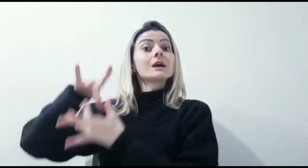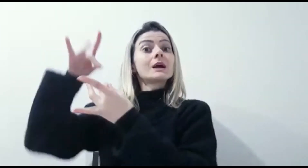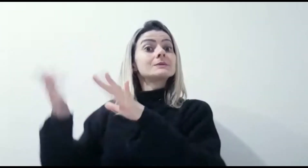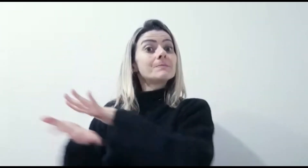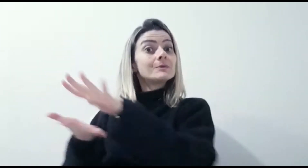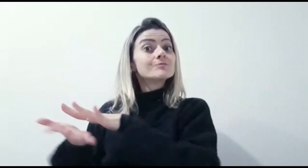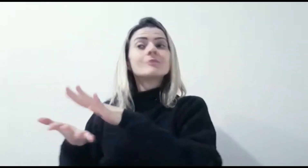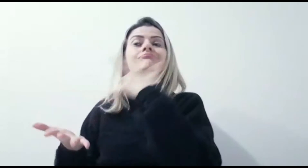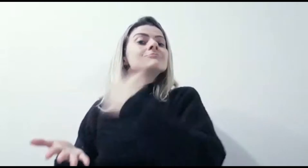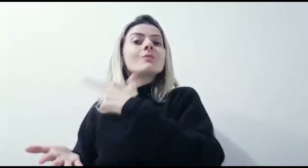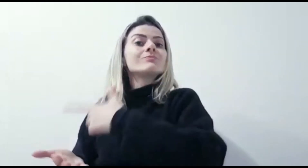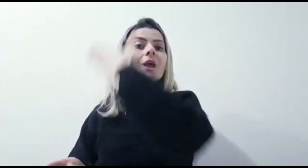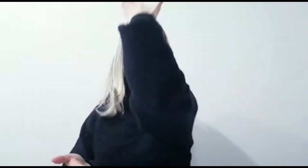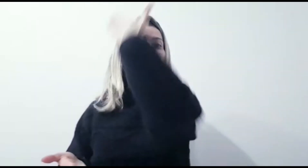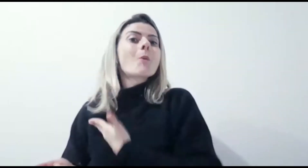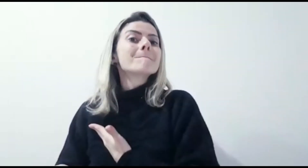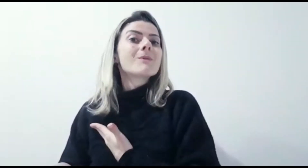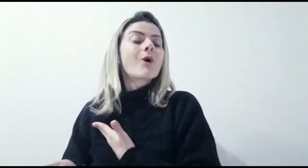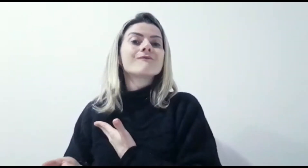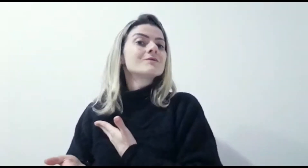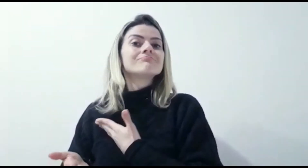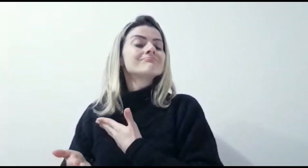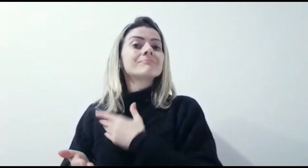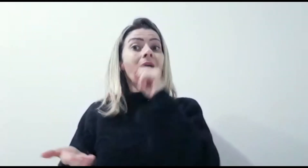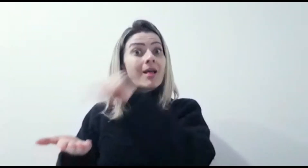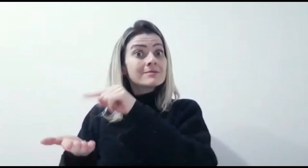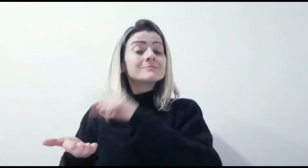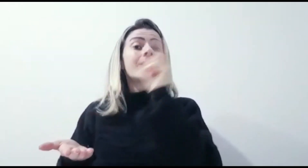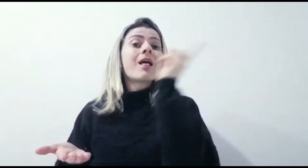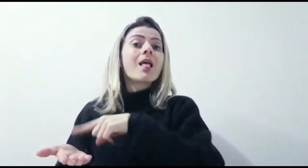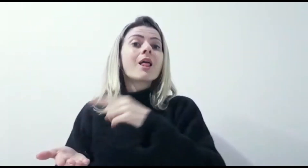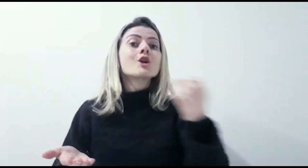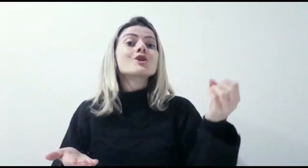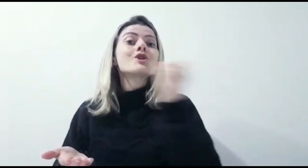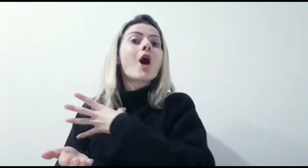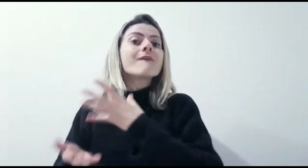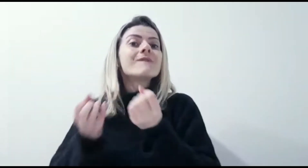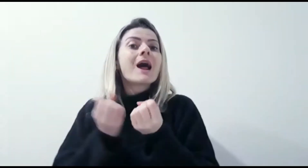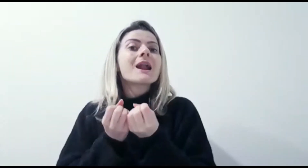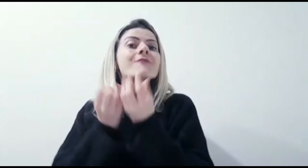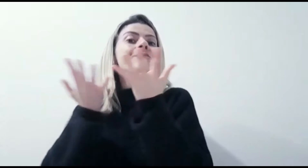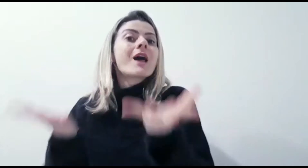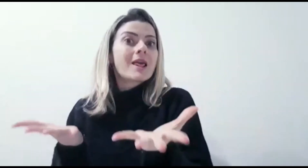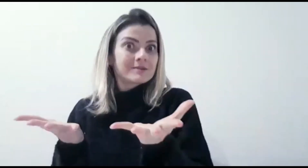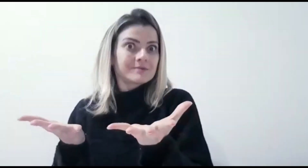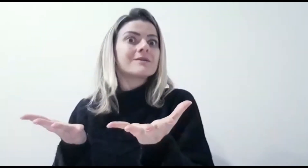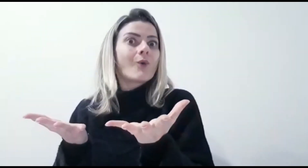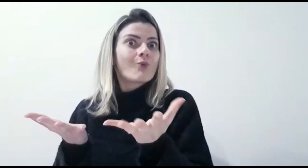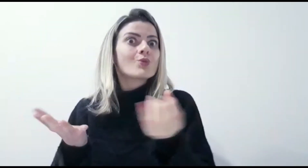espíritos, diferente do espiritualismo, né, que não tem como comprovar o espiritualismo, né? Porque na